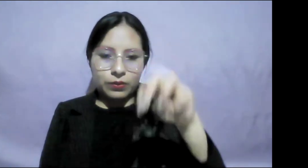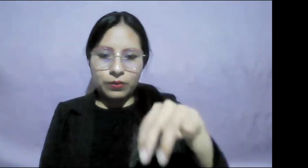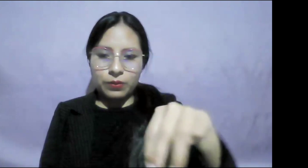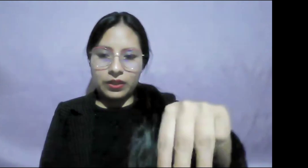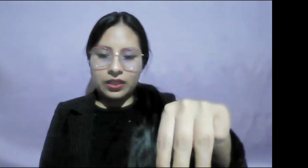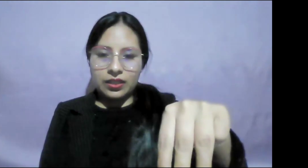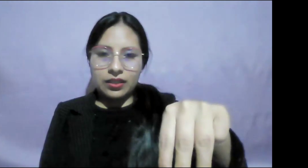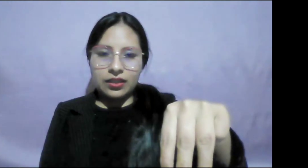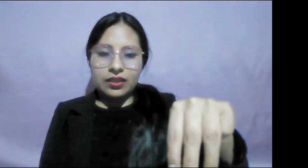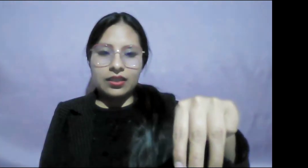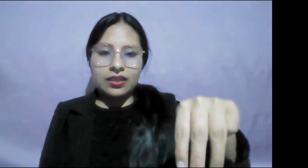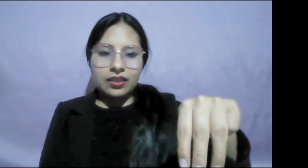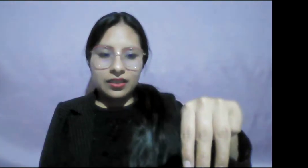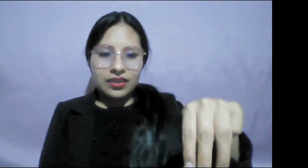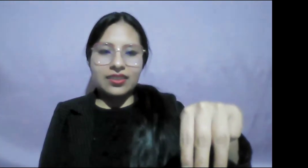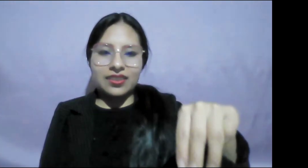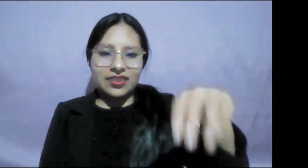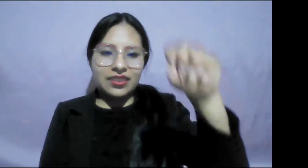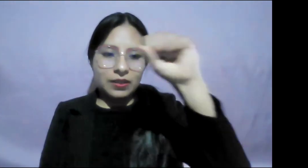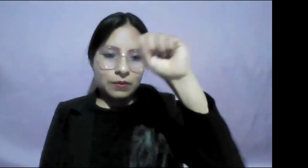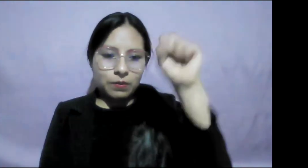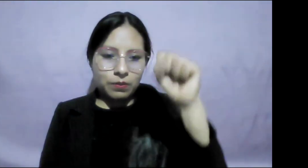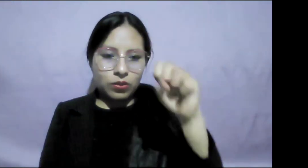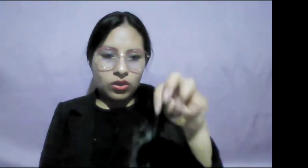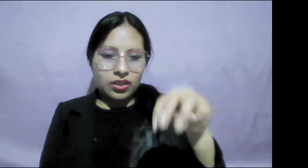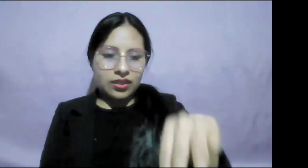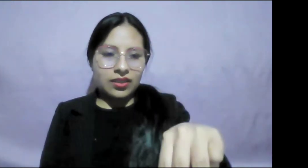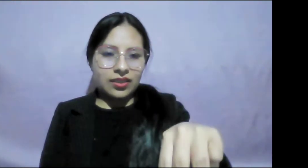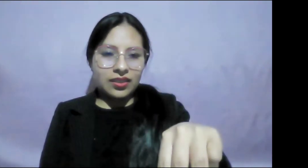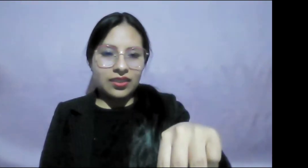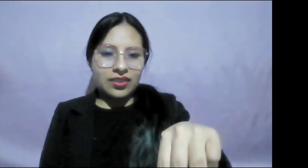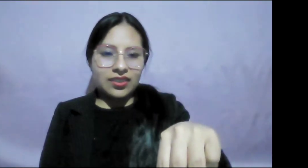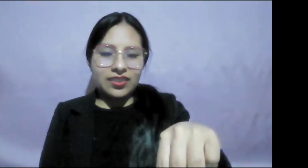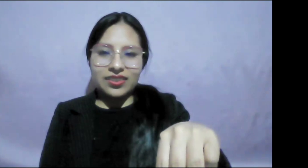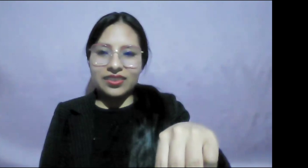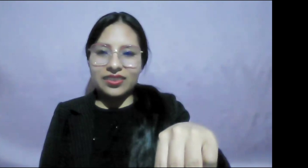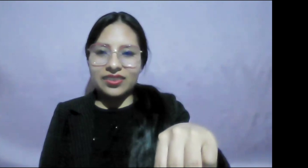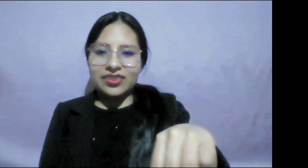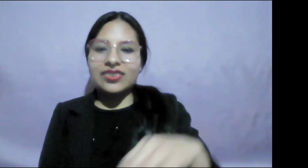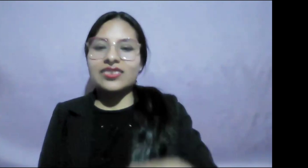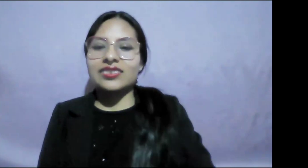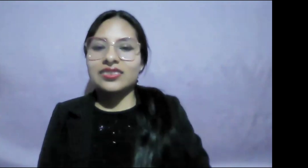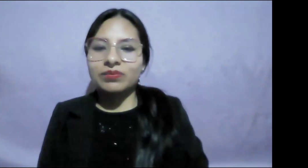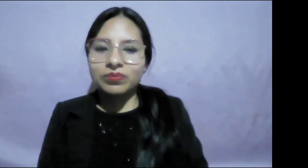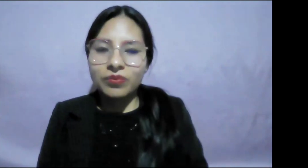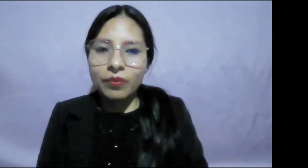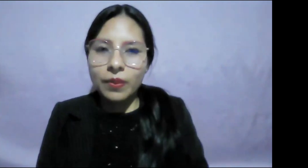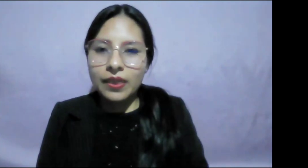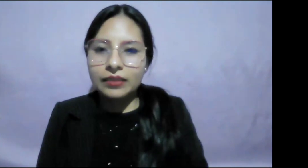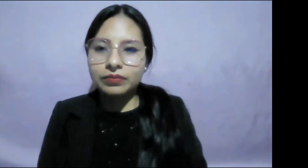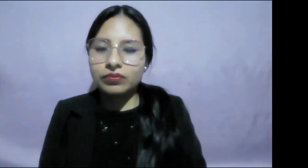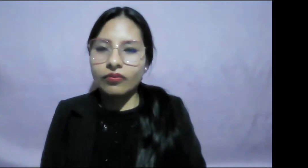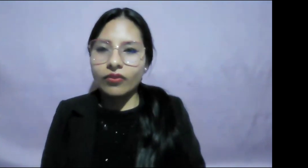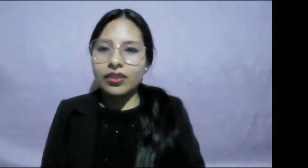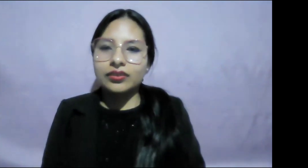tierra un departamento que está también en la amazonía peruana